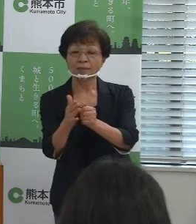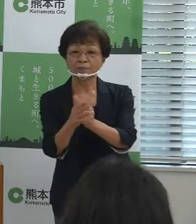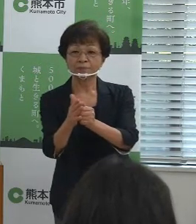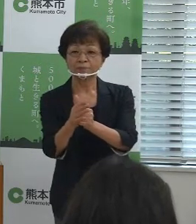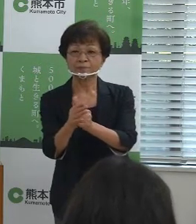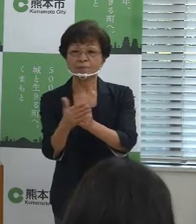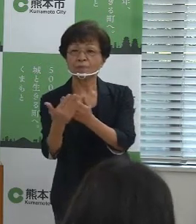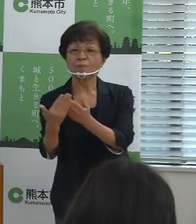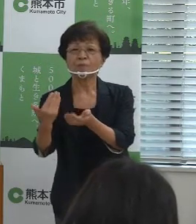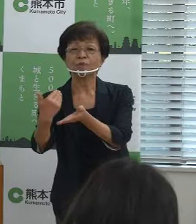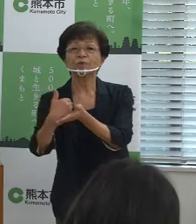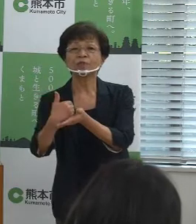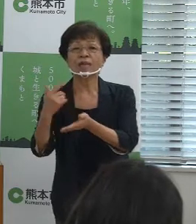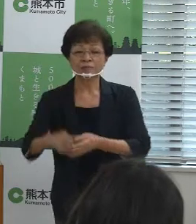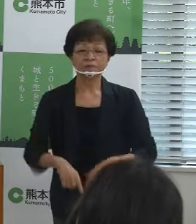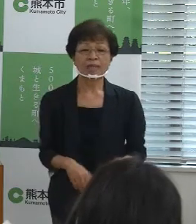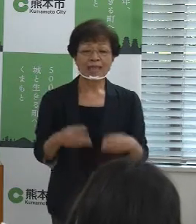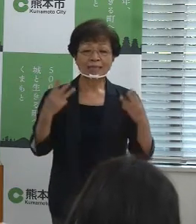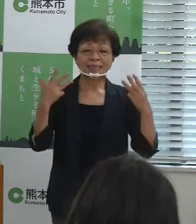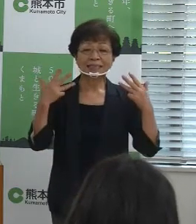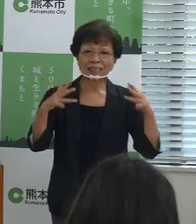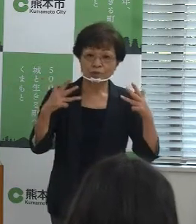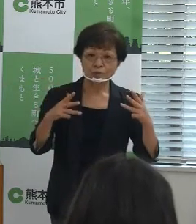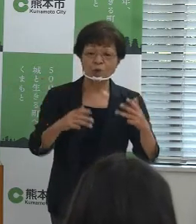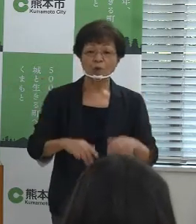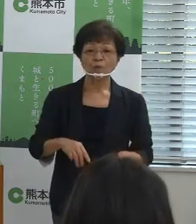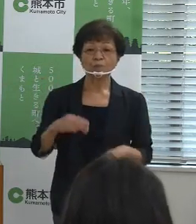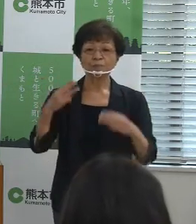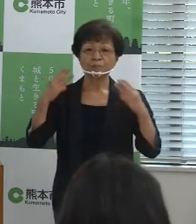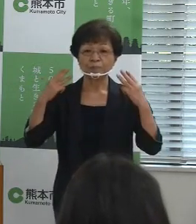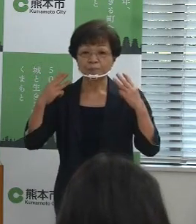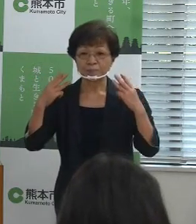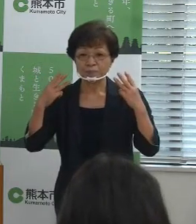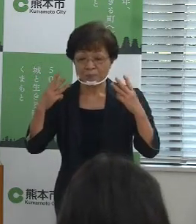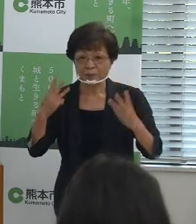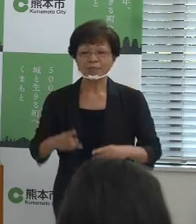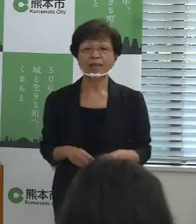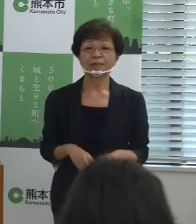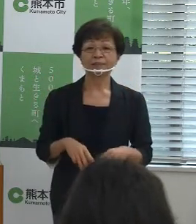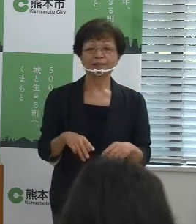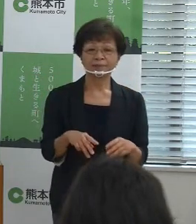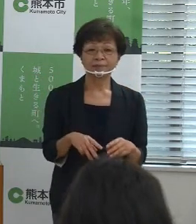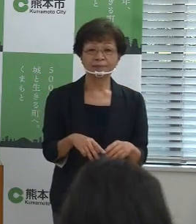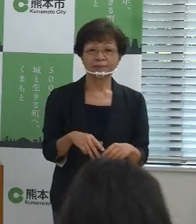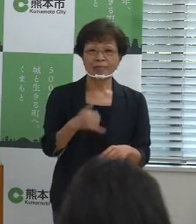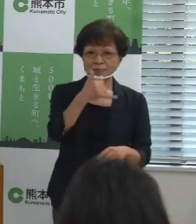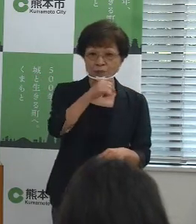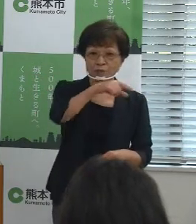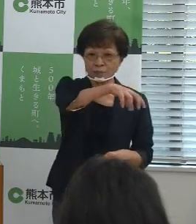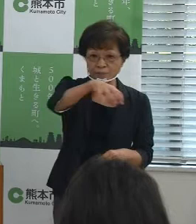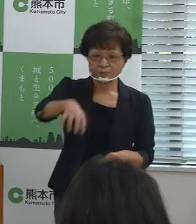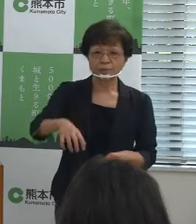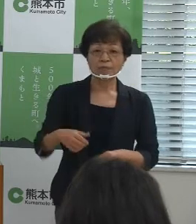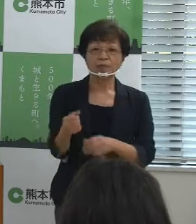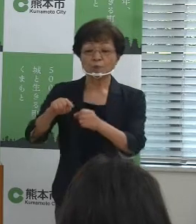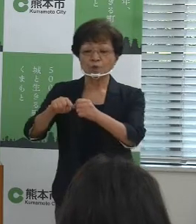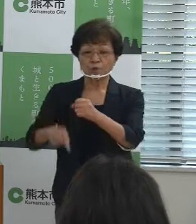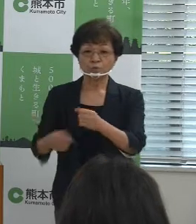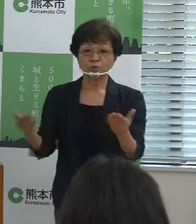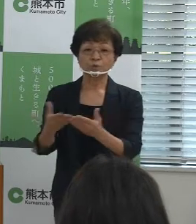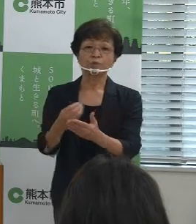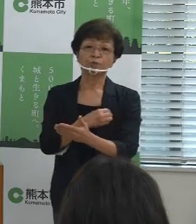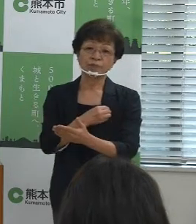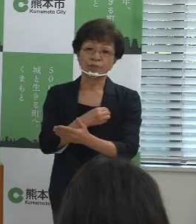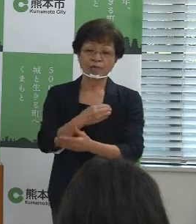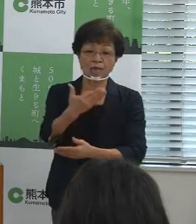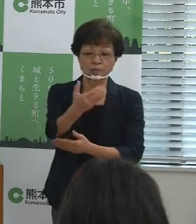日7日までに八代地区、水俣地区、人吉地区へ消防局職員